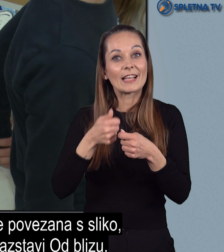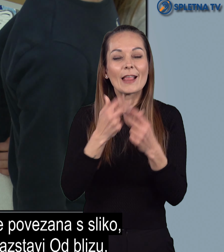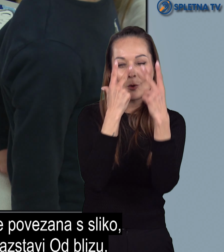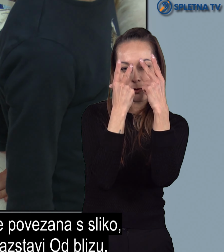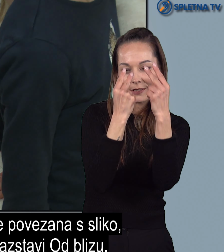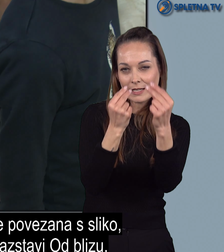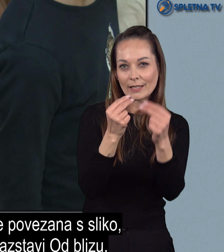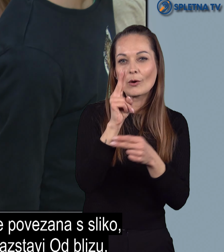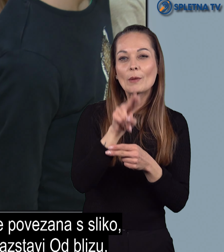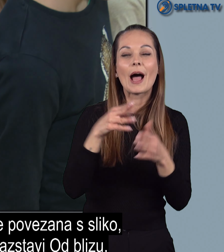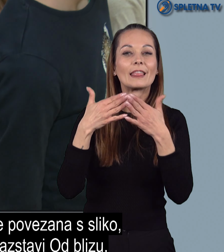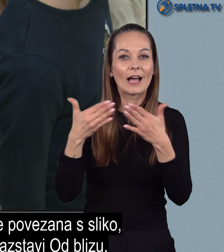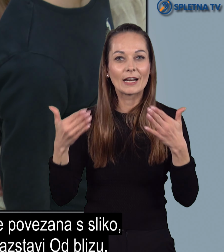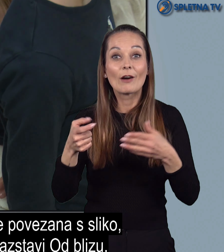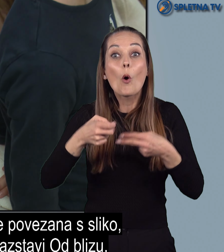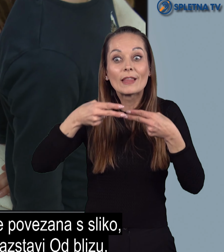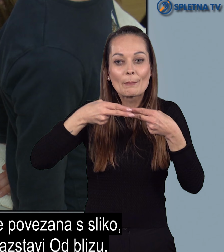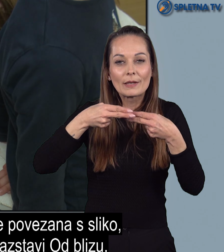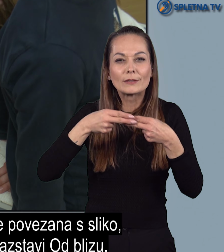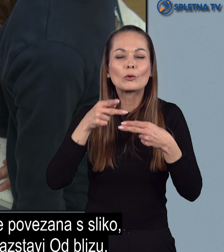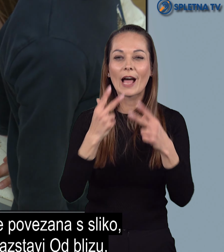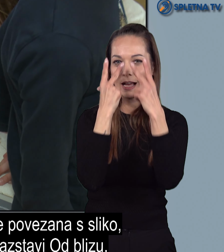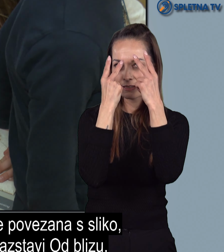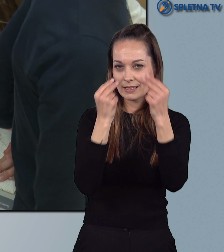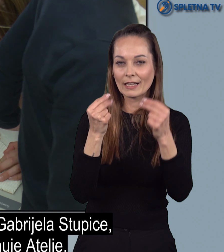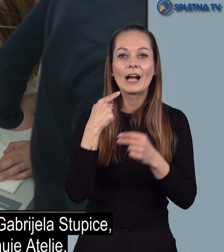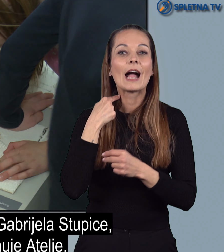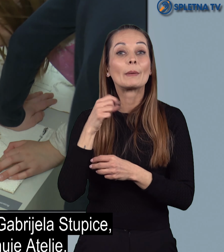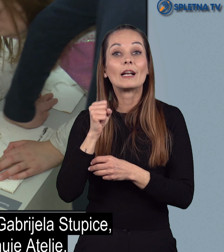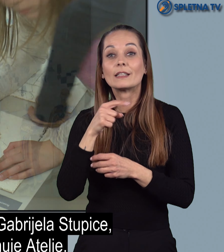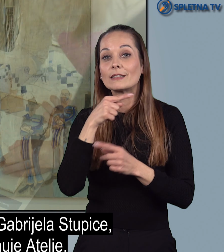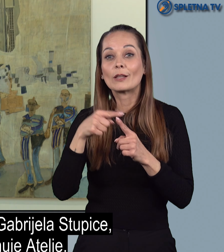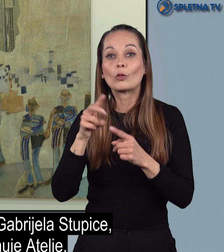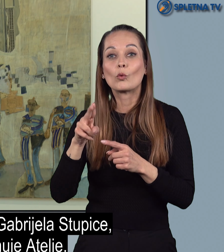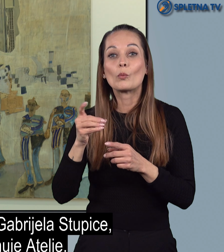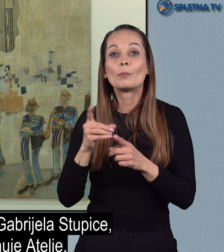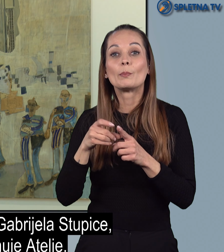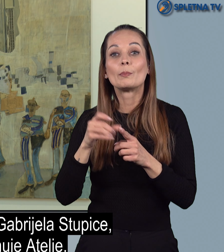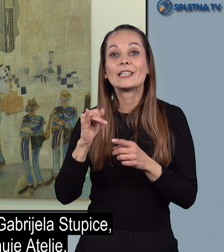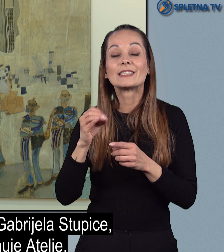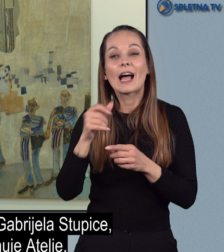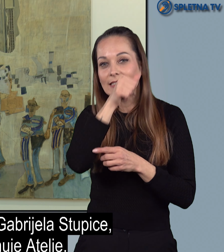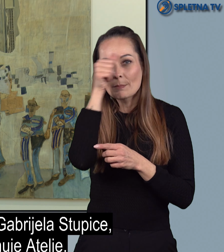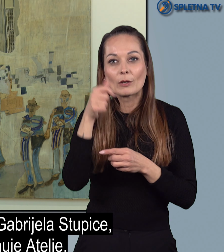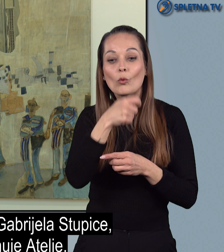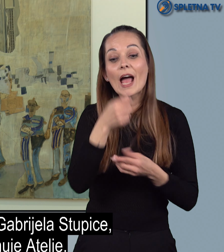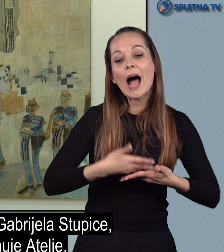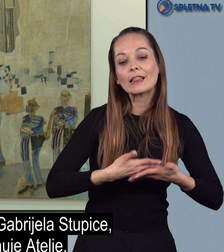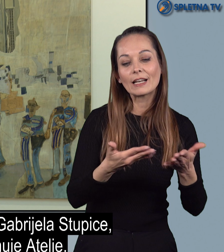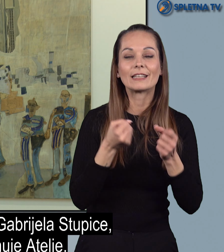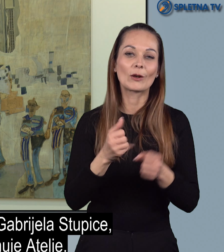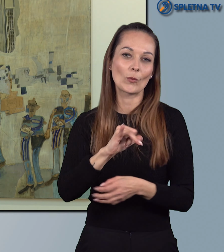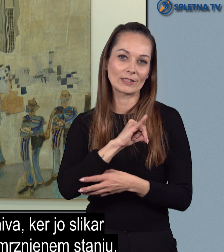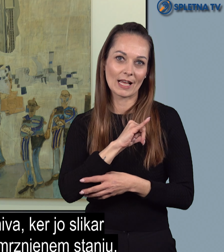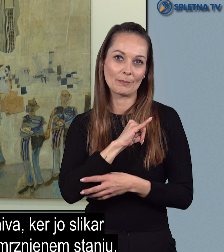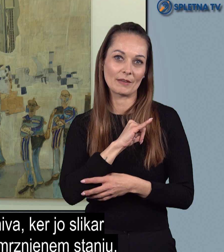vezana na eno sliko, ki jo imamo na razstavi Od blizu. Ta slika je pa slika Gabriela Stupica, ki se imenuje Atelje. In